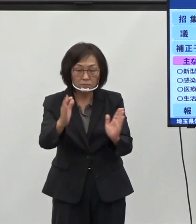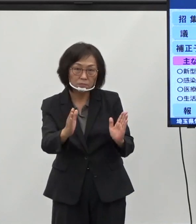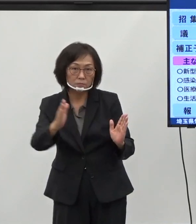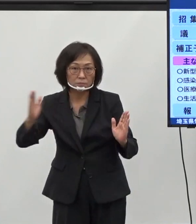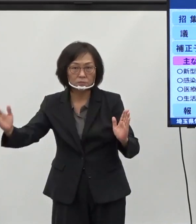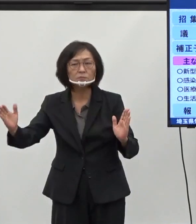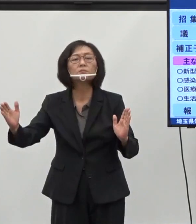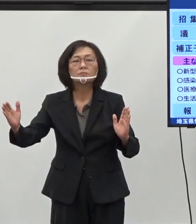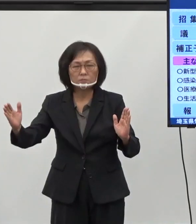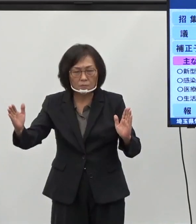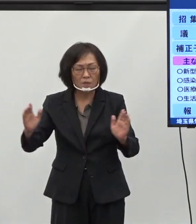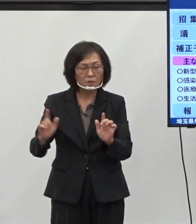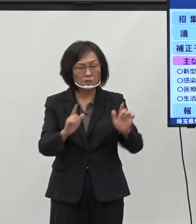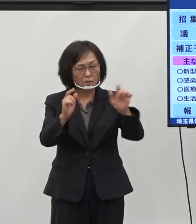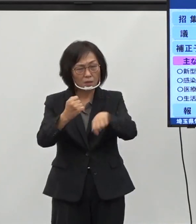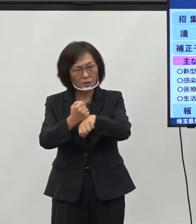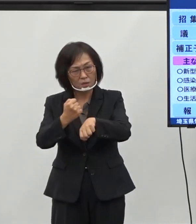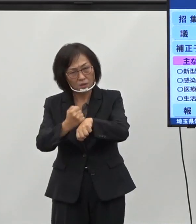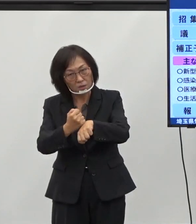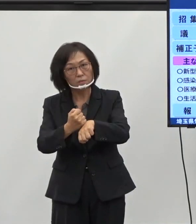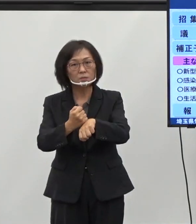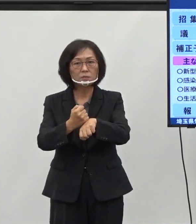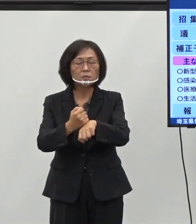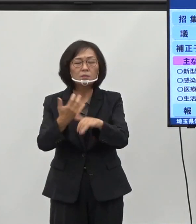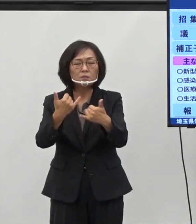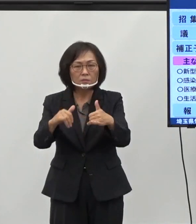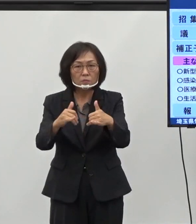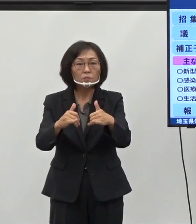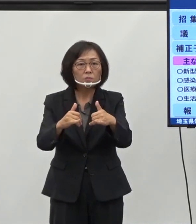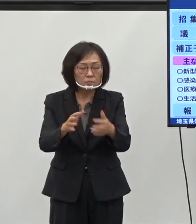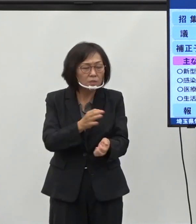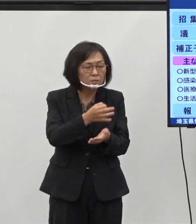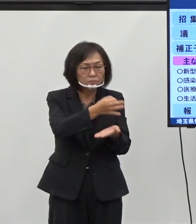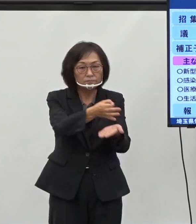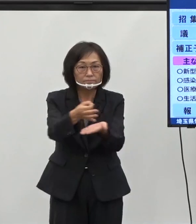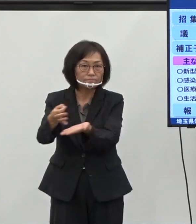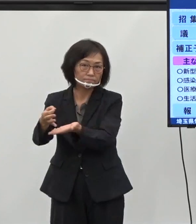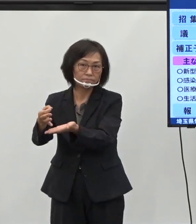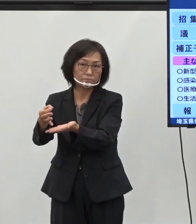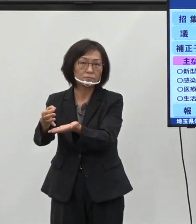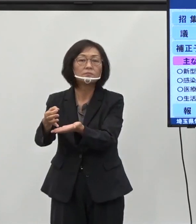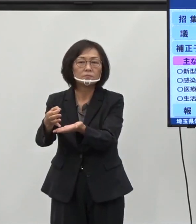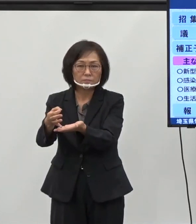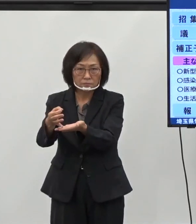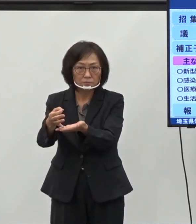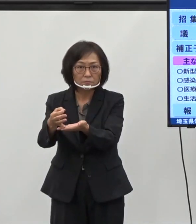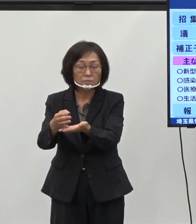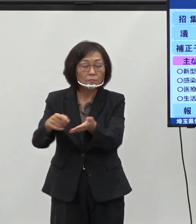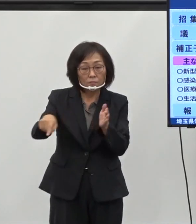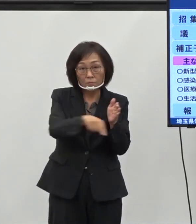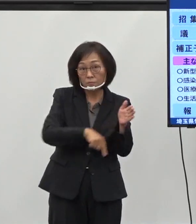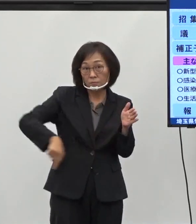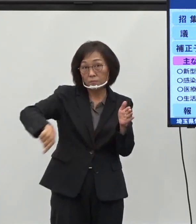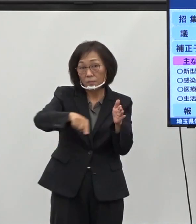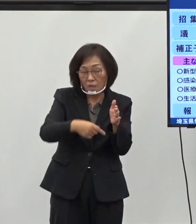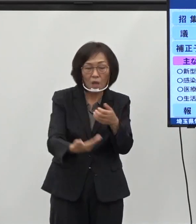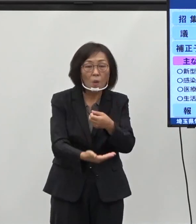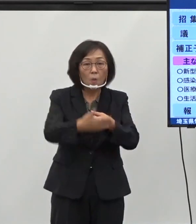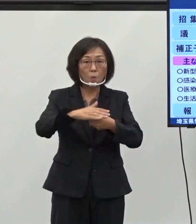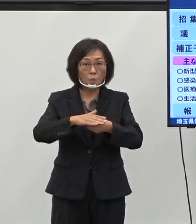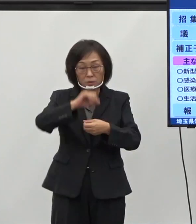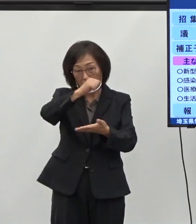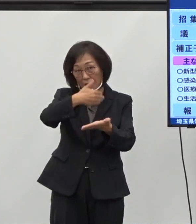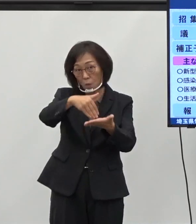活にお困りの方々を支援をさせていただきます。これらの事業によりまして、補正予算の規模